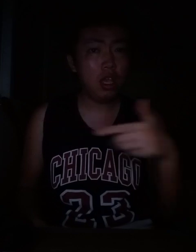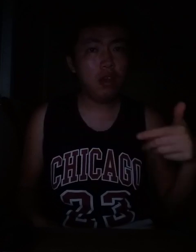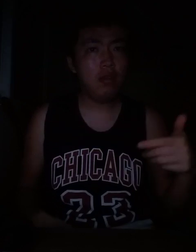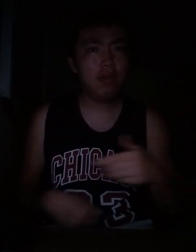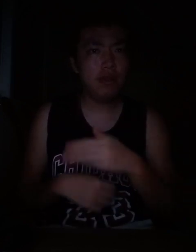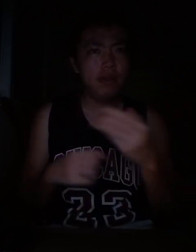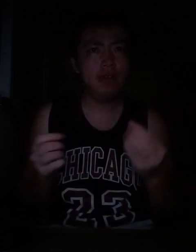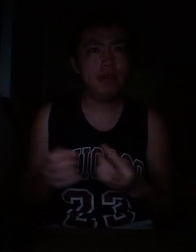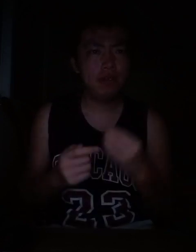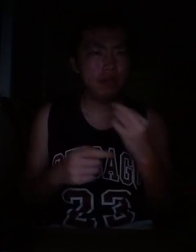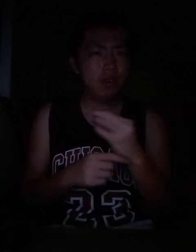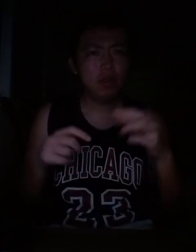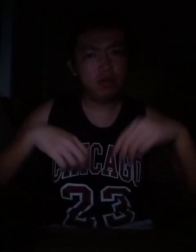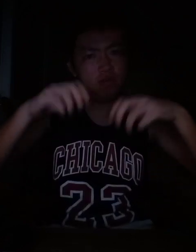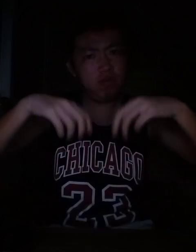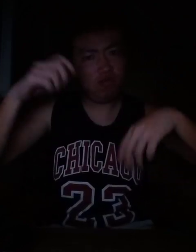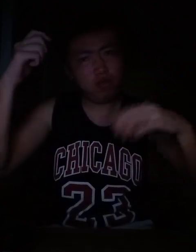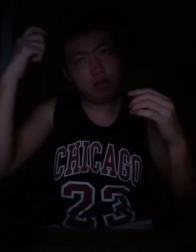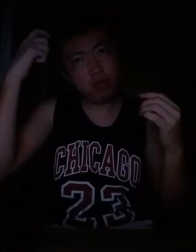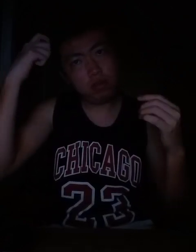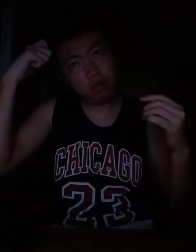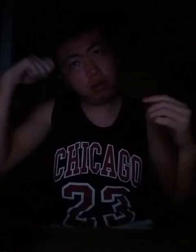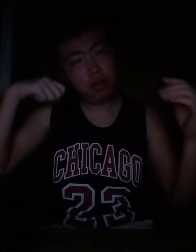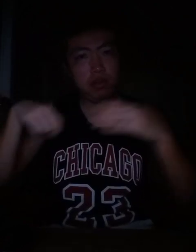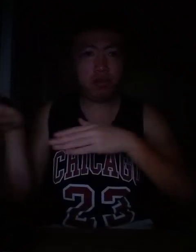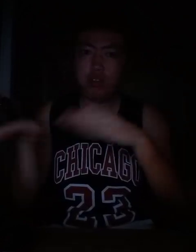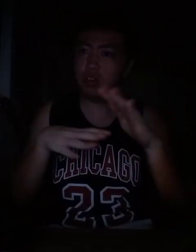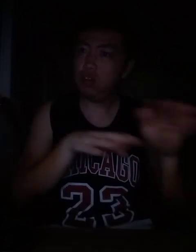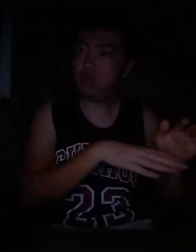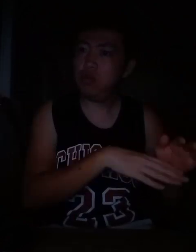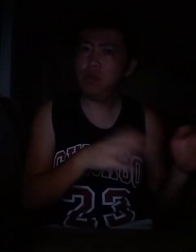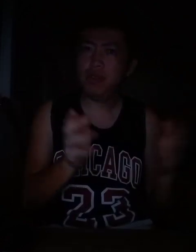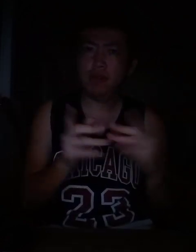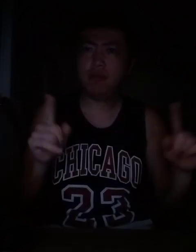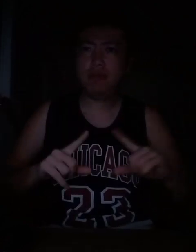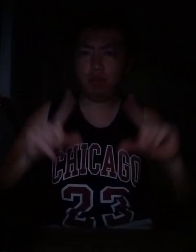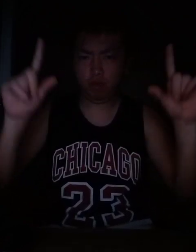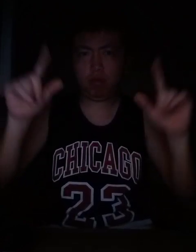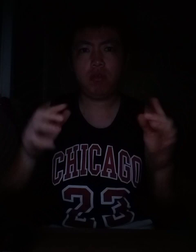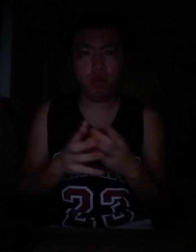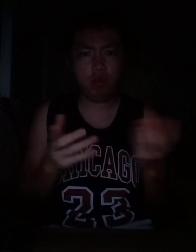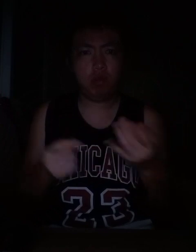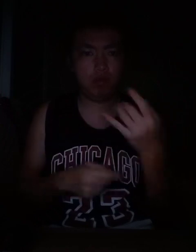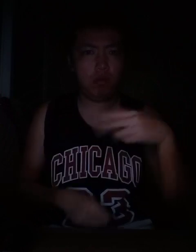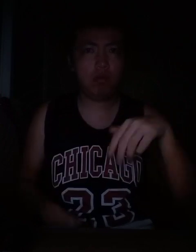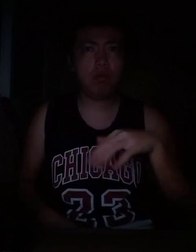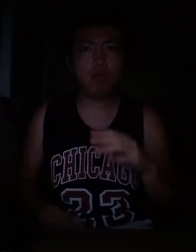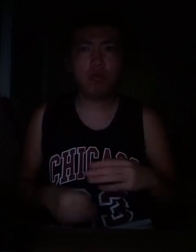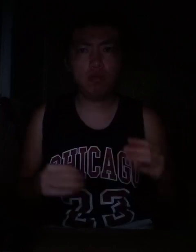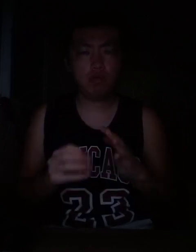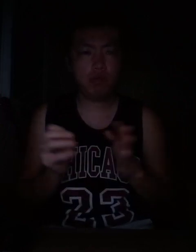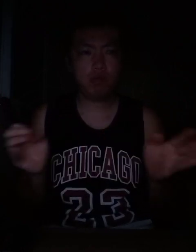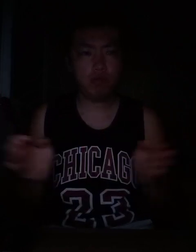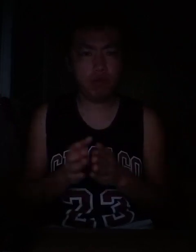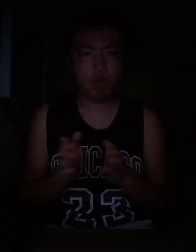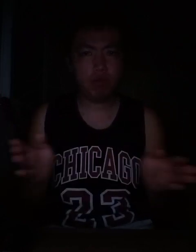포항에선 집중호우 속에 하천이 흘러넘치면서 피해가 컸었는데 그 뒤에 복구 작업이 계속 이어졌지만